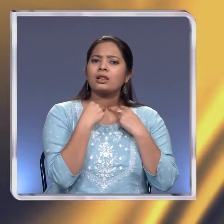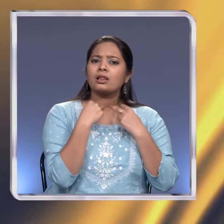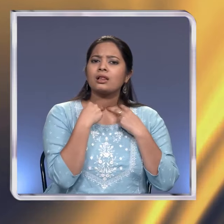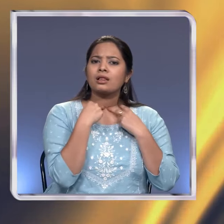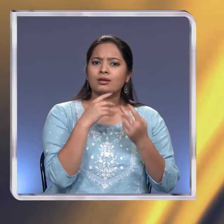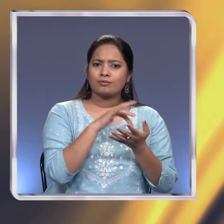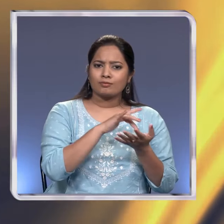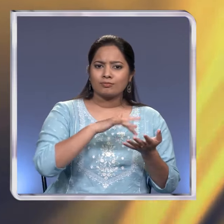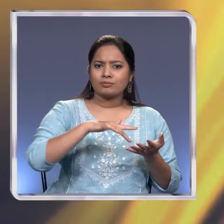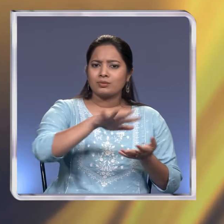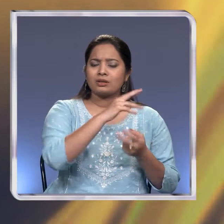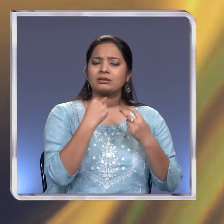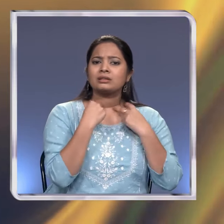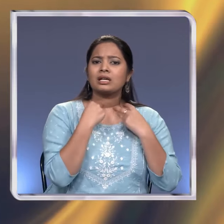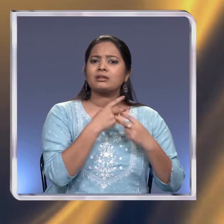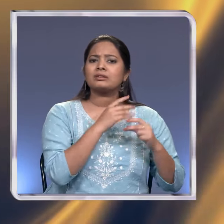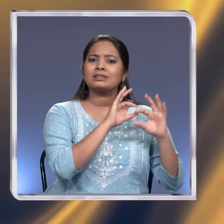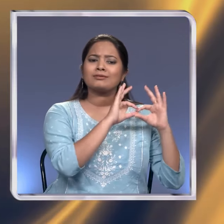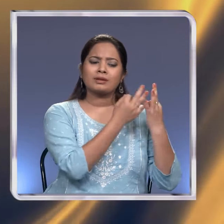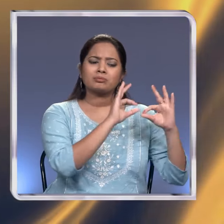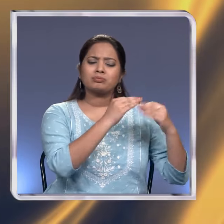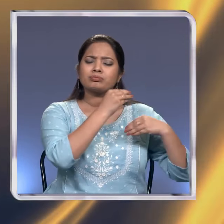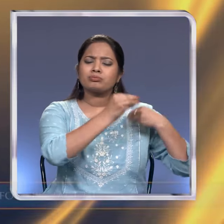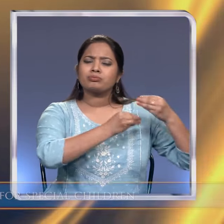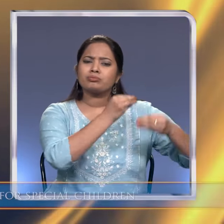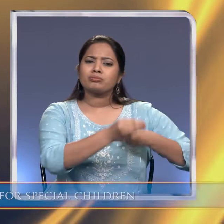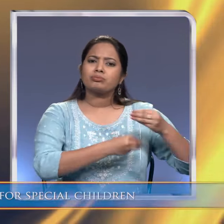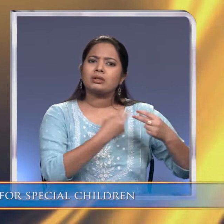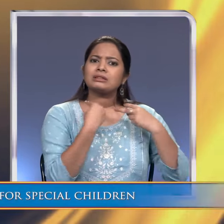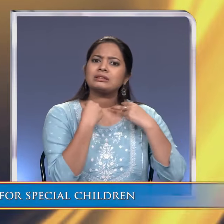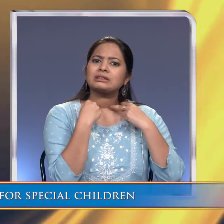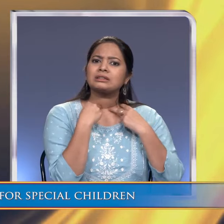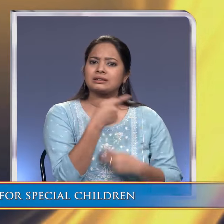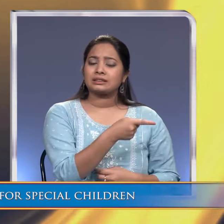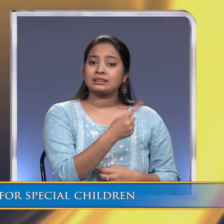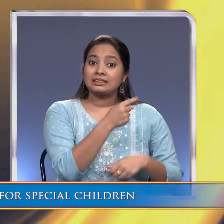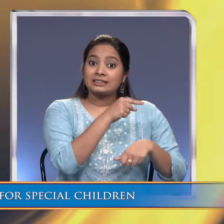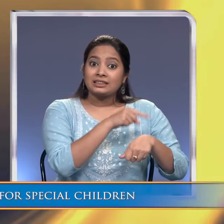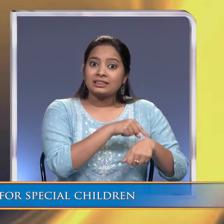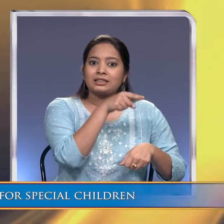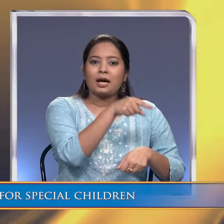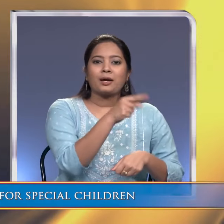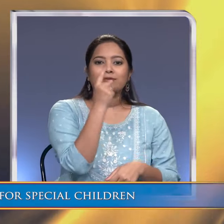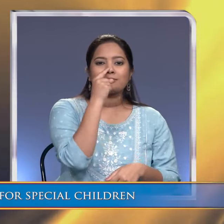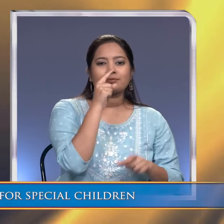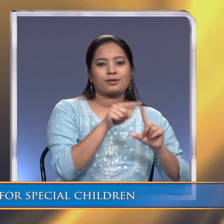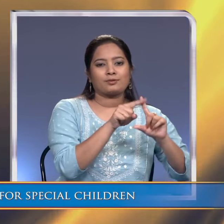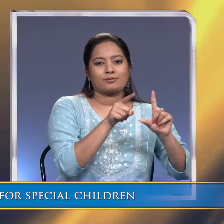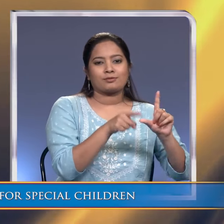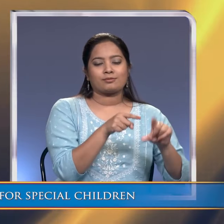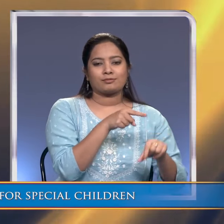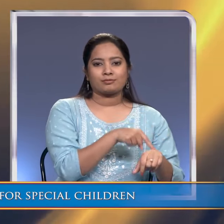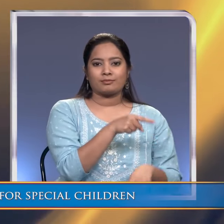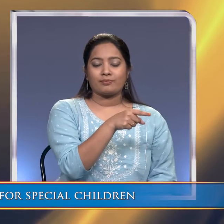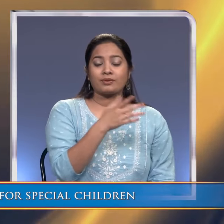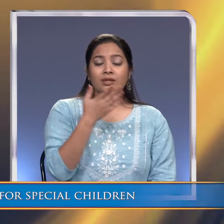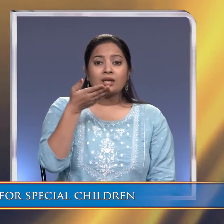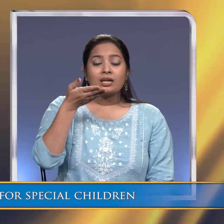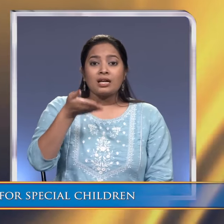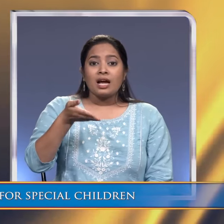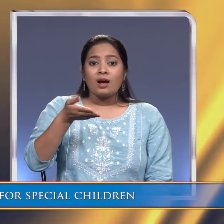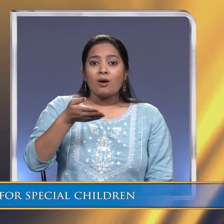ऐसे में उन्हें खुशखबरी मिली कि उन्हें बच्चा होने वाला है। लेकिन इस खबर के मिलते ही उन्हें एक और खबर मिली कि राजा ने